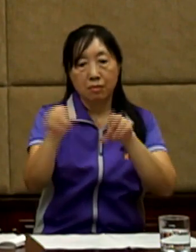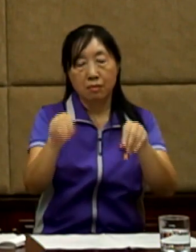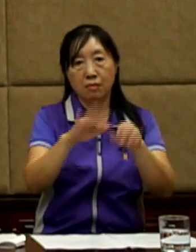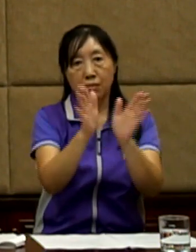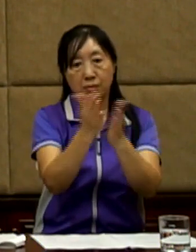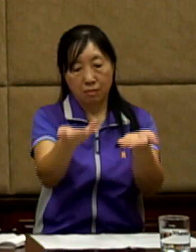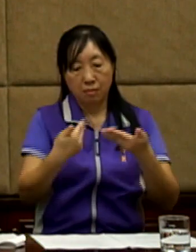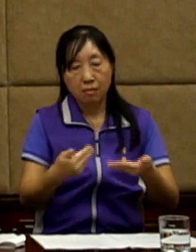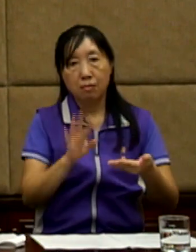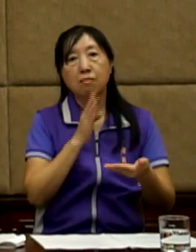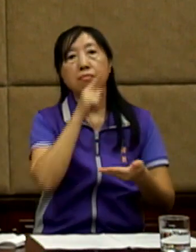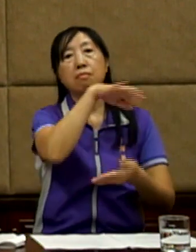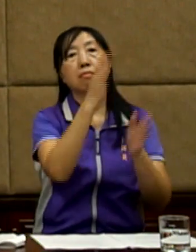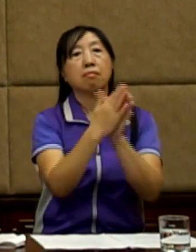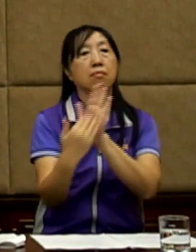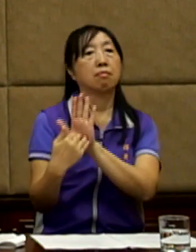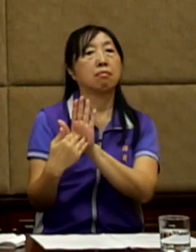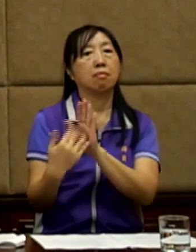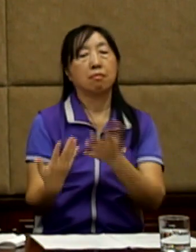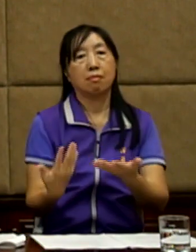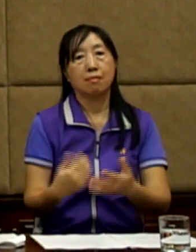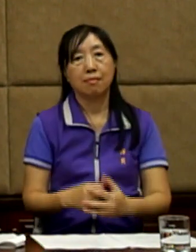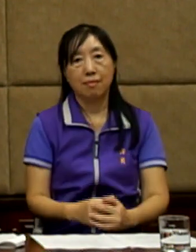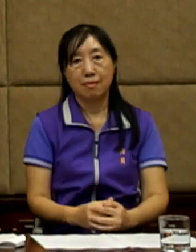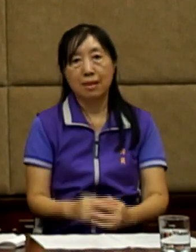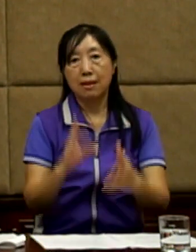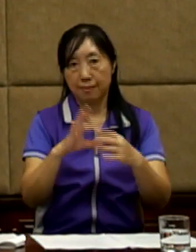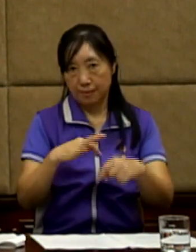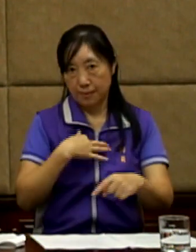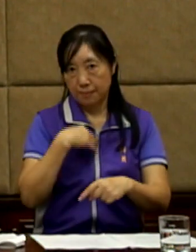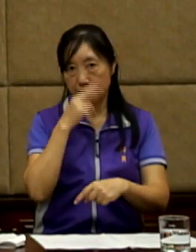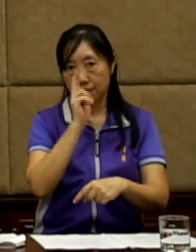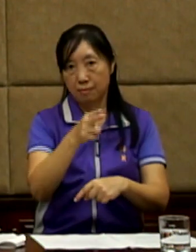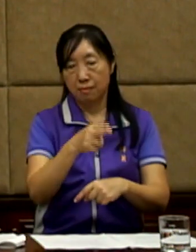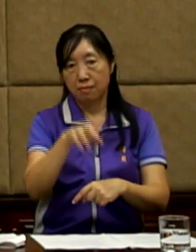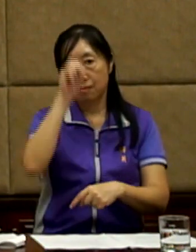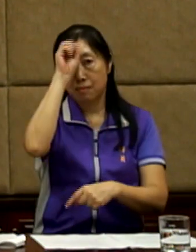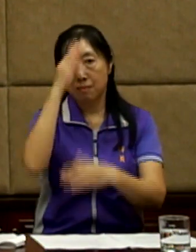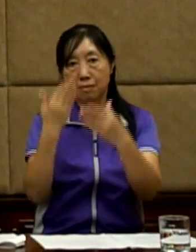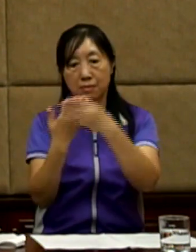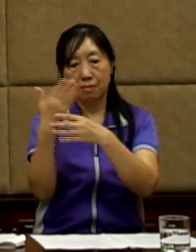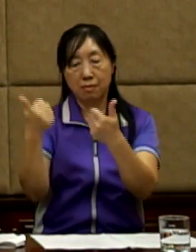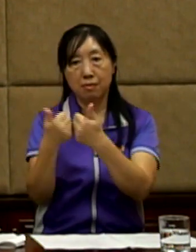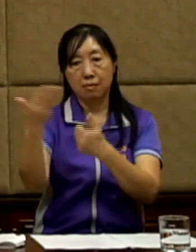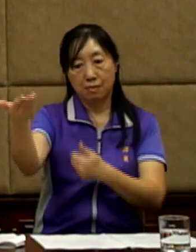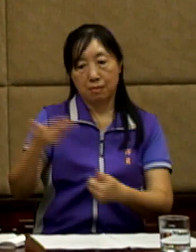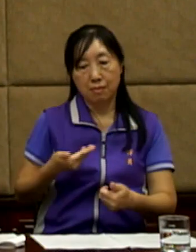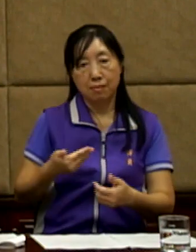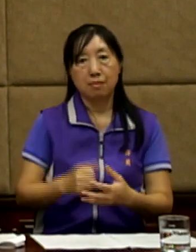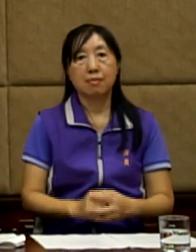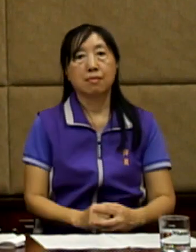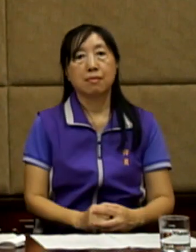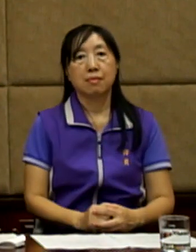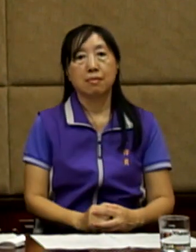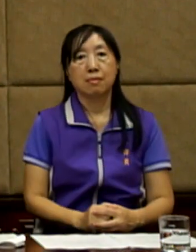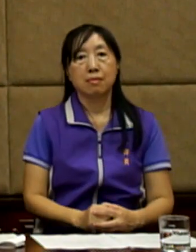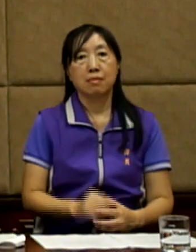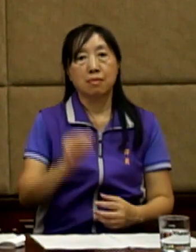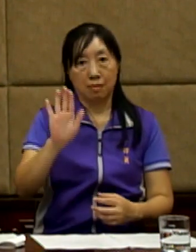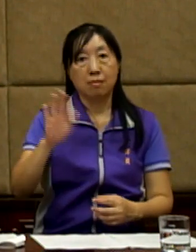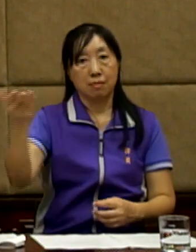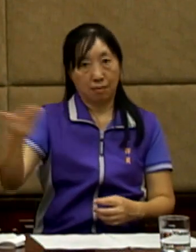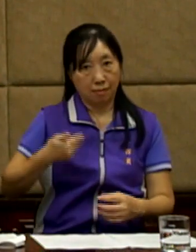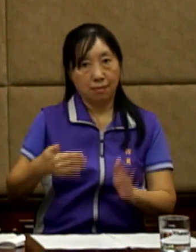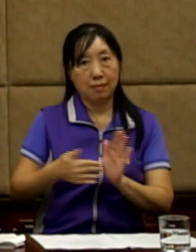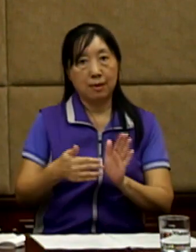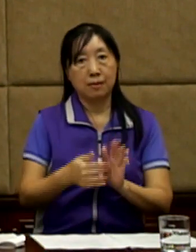广都屡次拒绝提供，所以说我们有请党产会来协助提供，那党产会已经提供给本会